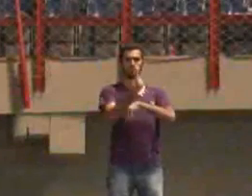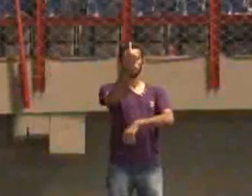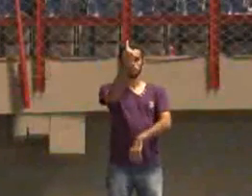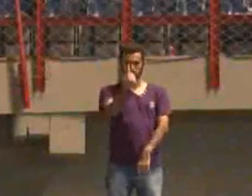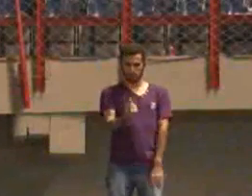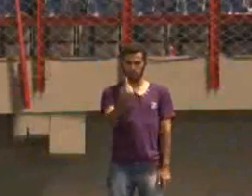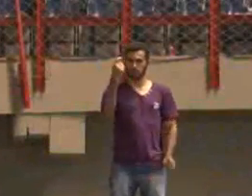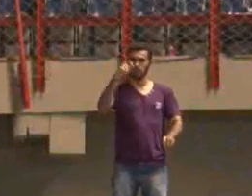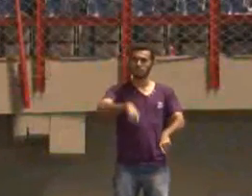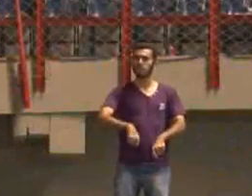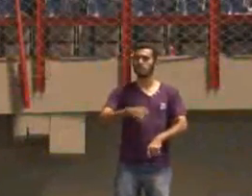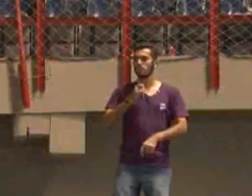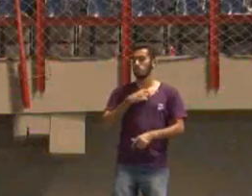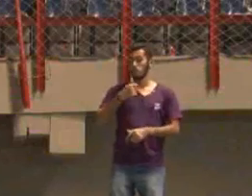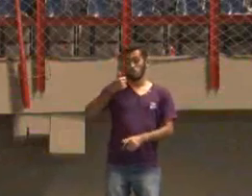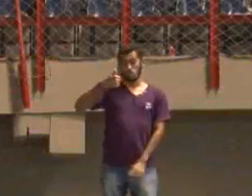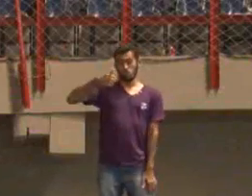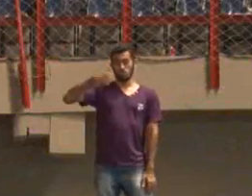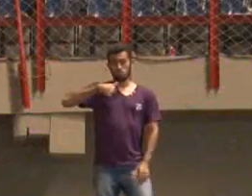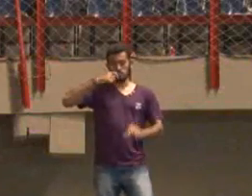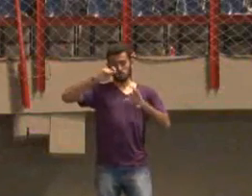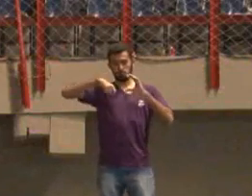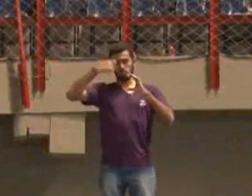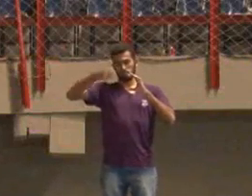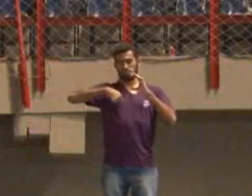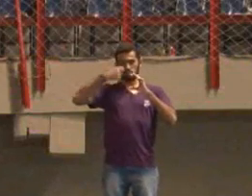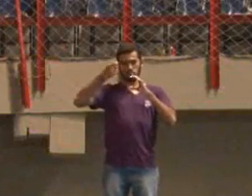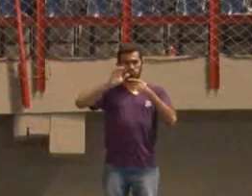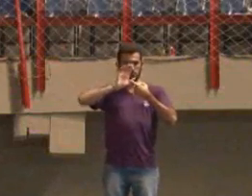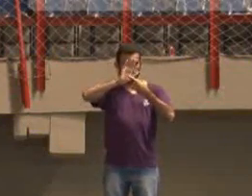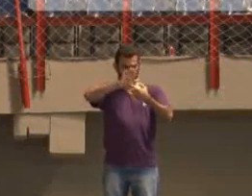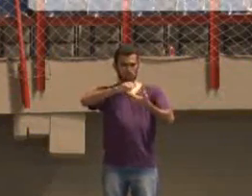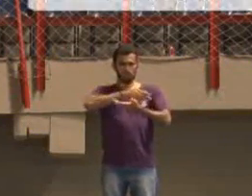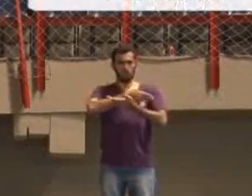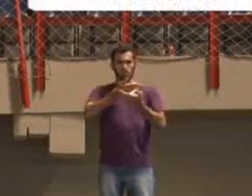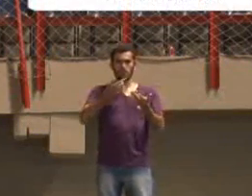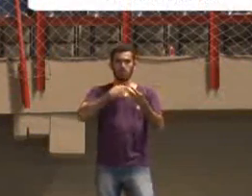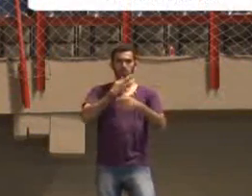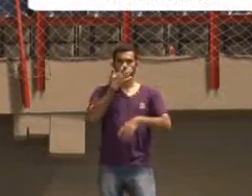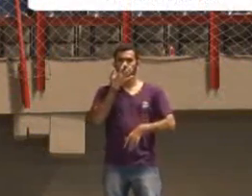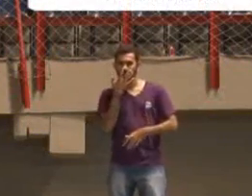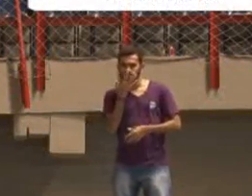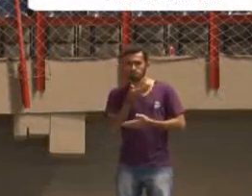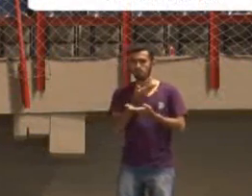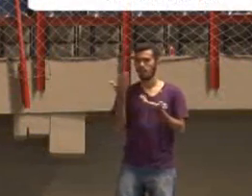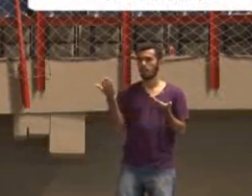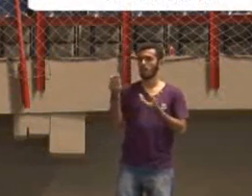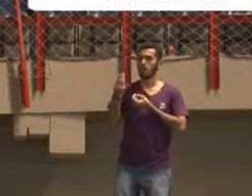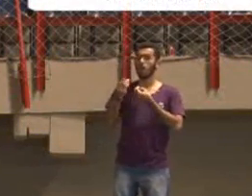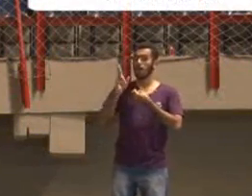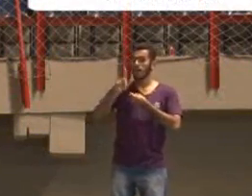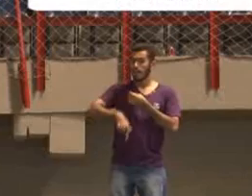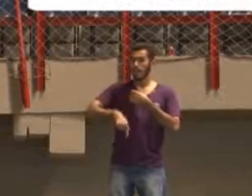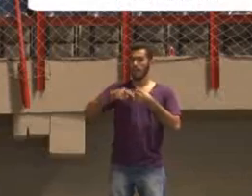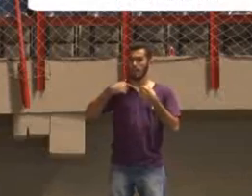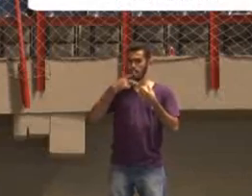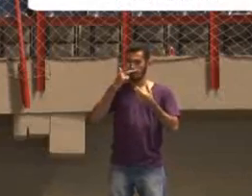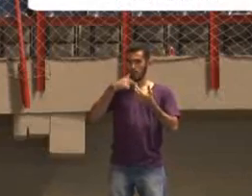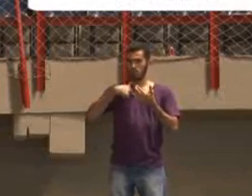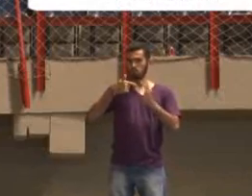Esse primeiro videozinho que eu trouxe para a gente visualizar, antes da gente partir para as questões, ele é um vídeo de um espetáculo do Cirque du Soleil